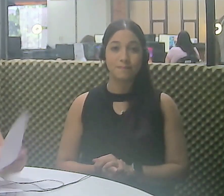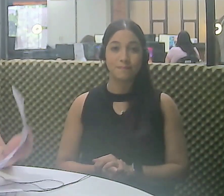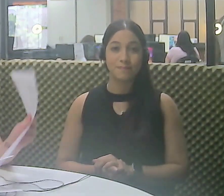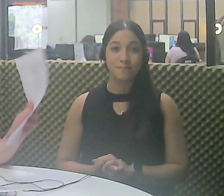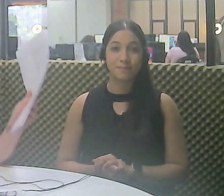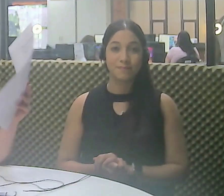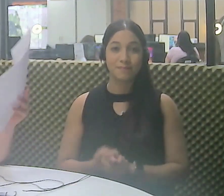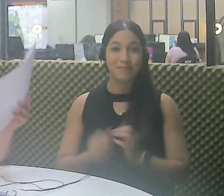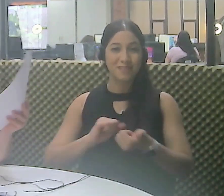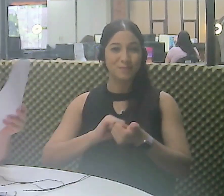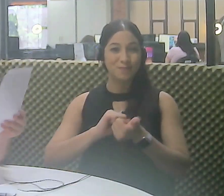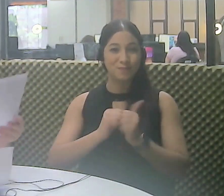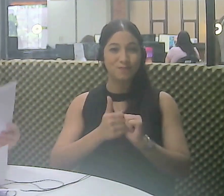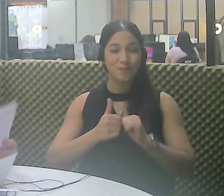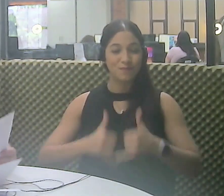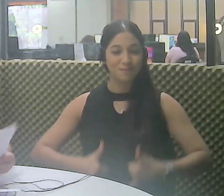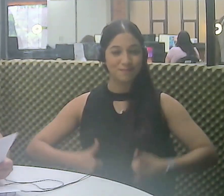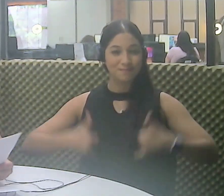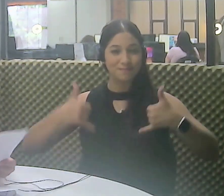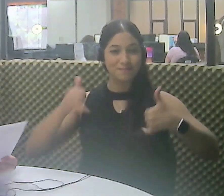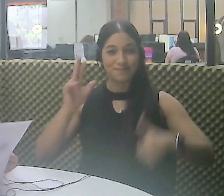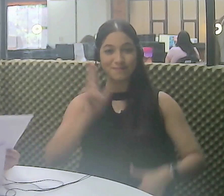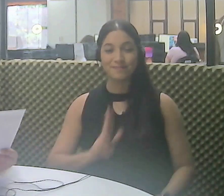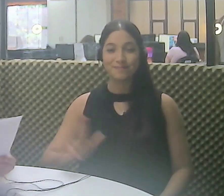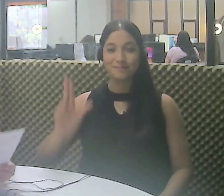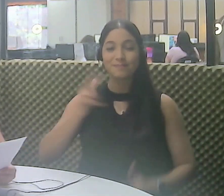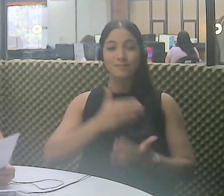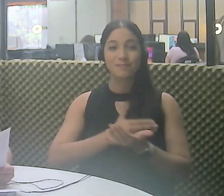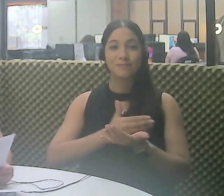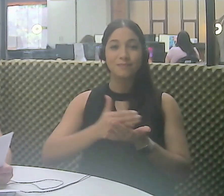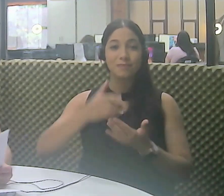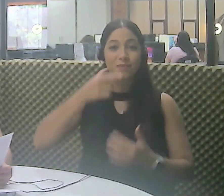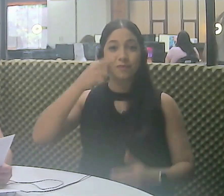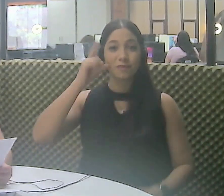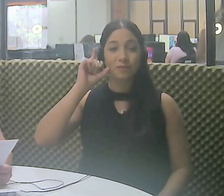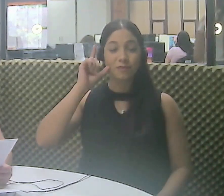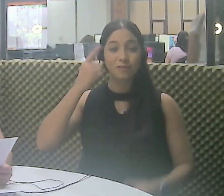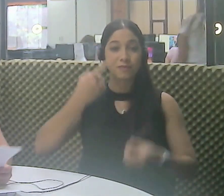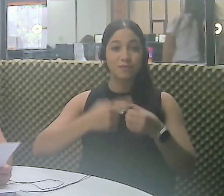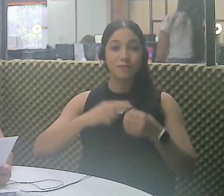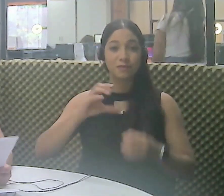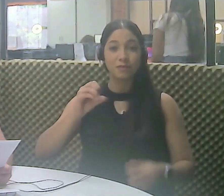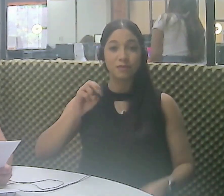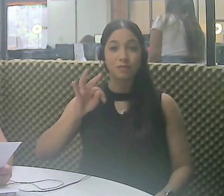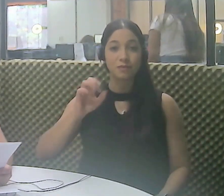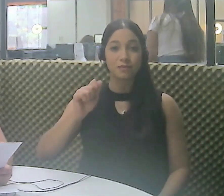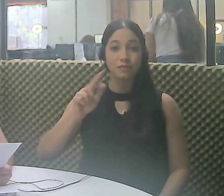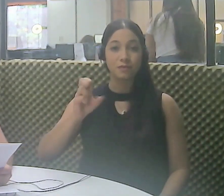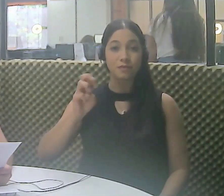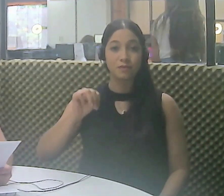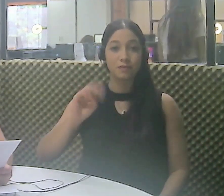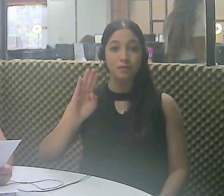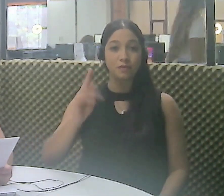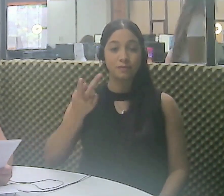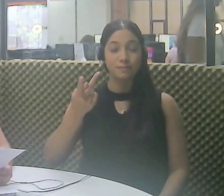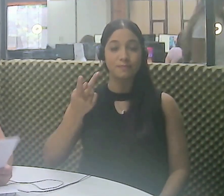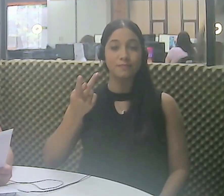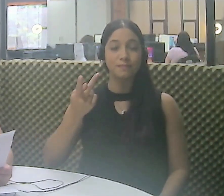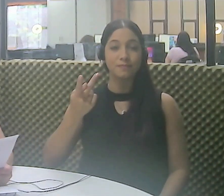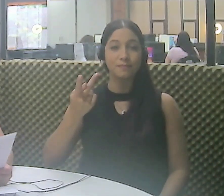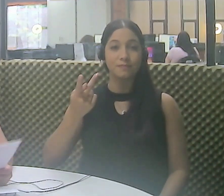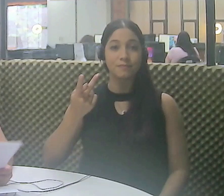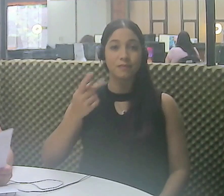Tem atleta dando orgulho para Uberlândia. Começou ontem em Contagem, na região metropolitana de Belo Horizonte,